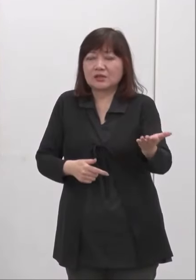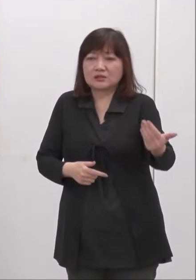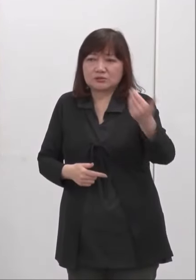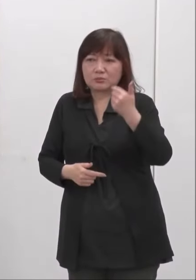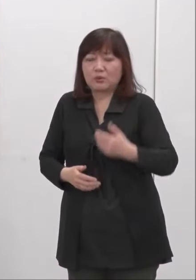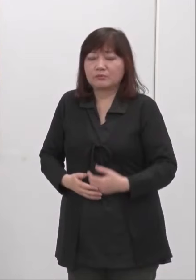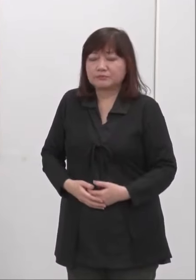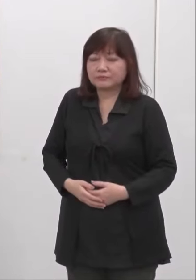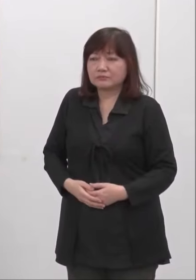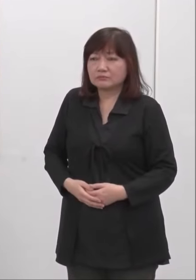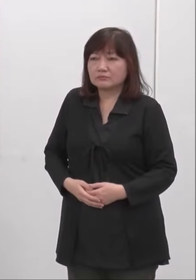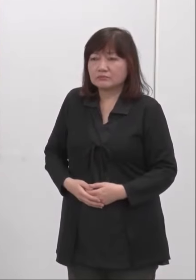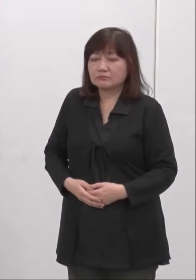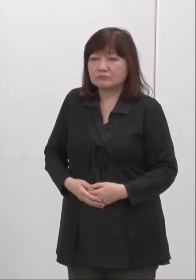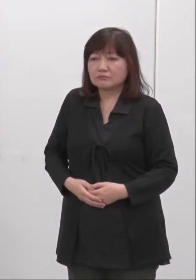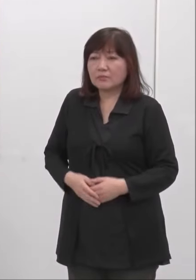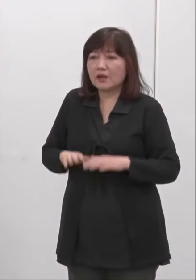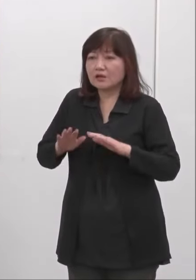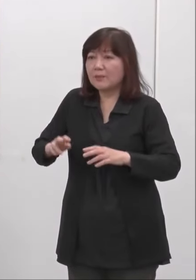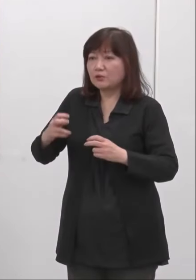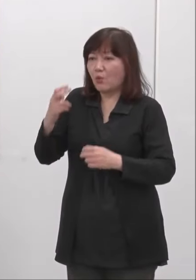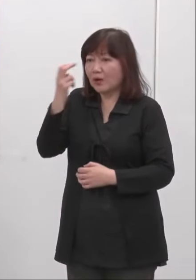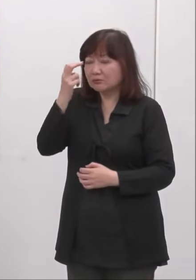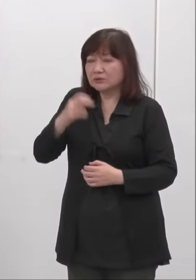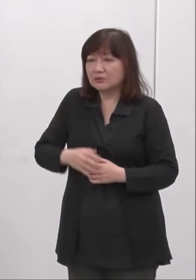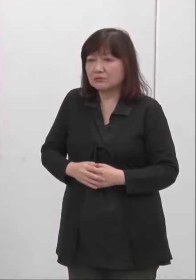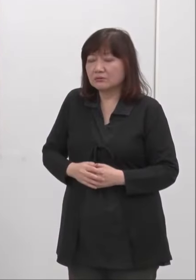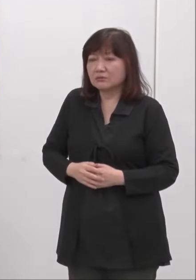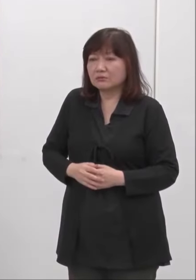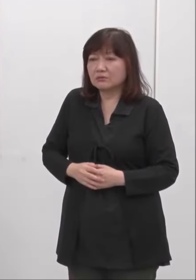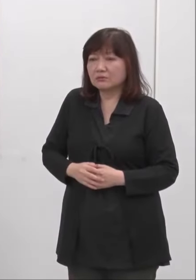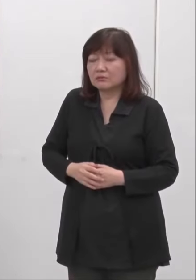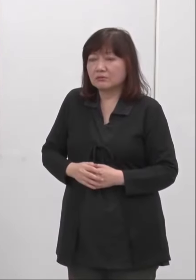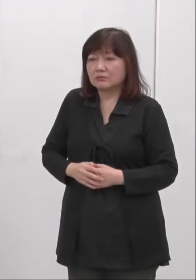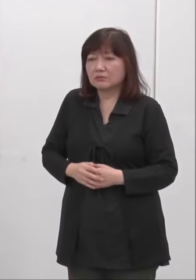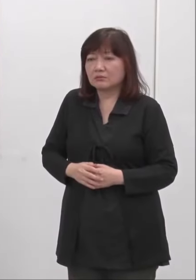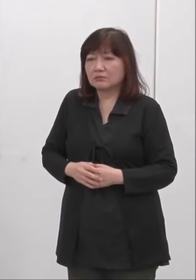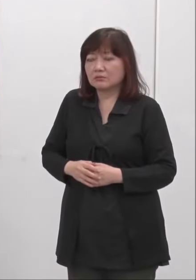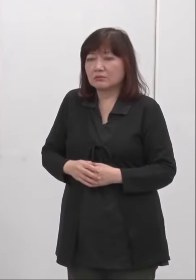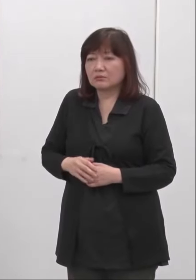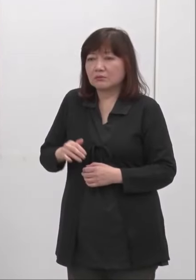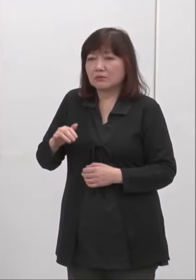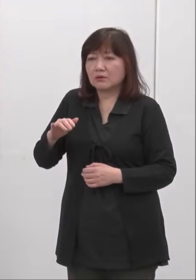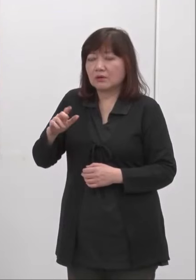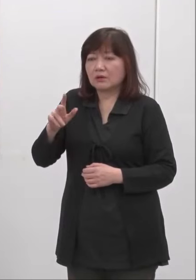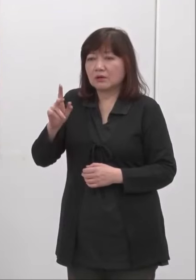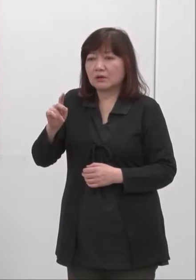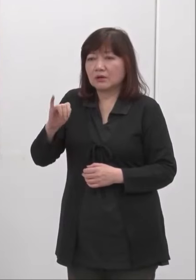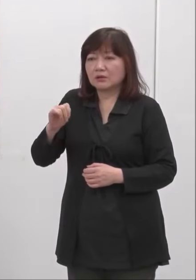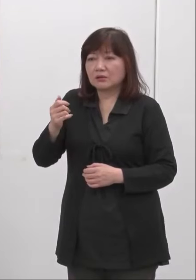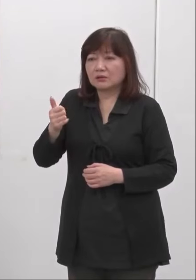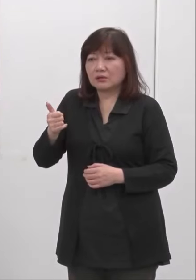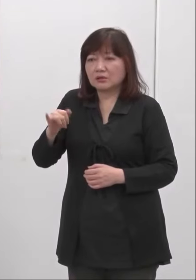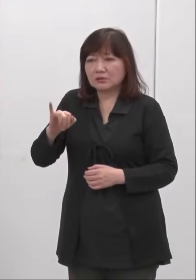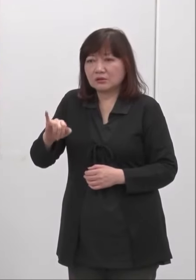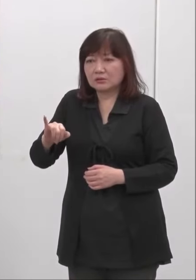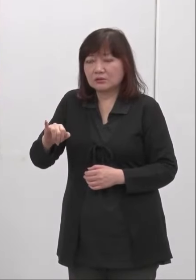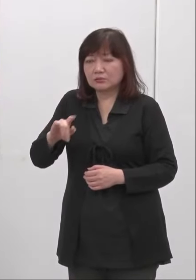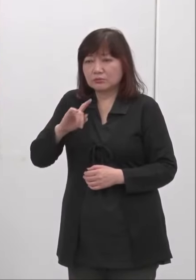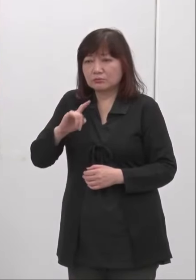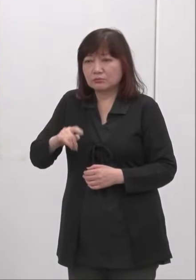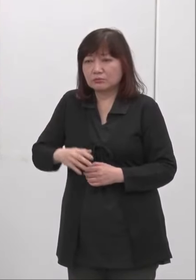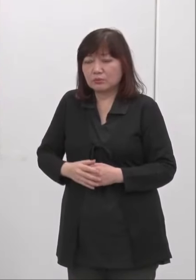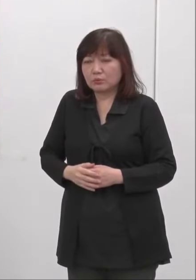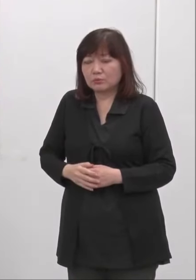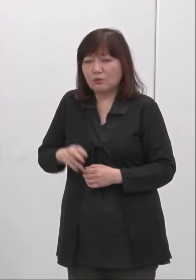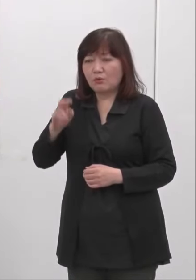次は質問いたします。はい、フリーの木下です。今の確認ですけど、会議体っていうのは、そのあれなんか財団法人か社団法人か、大阪